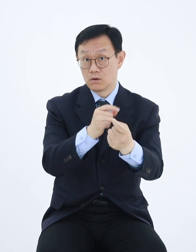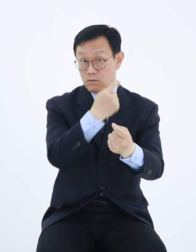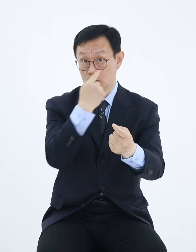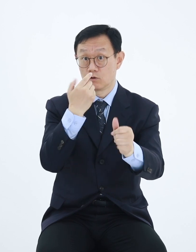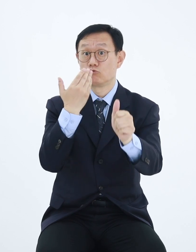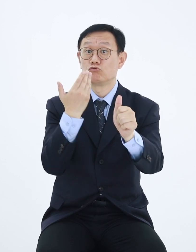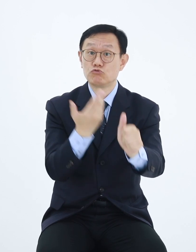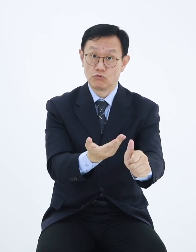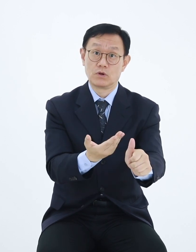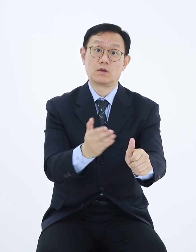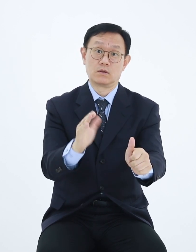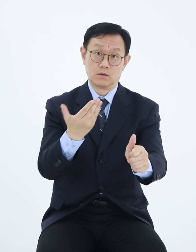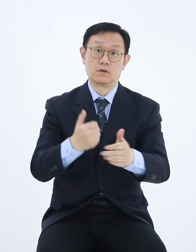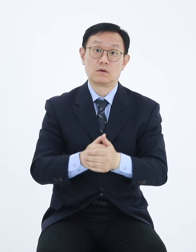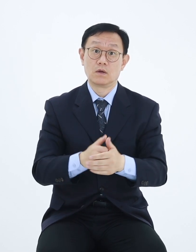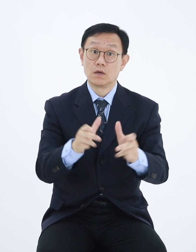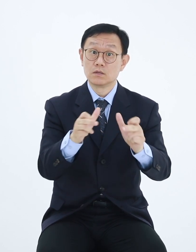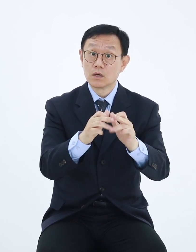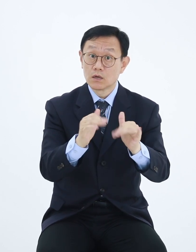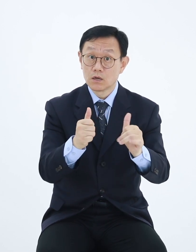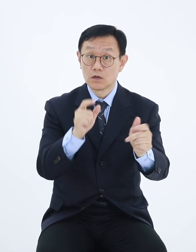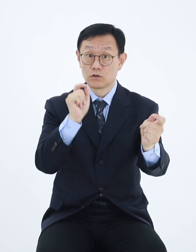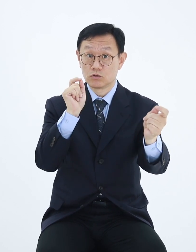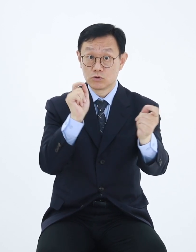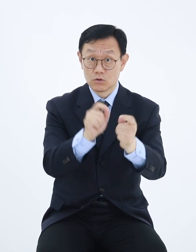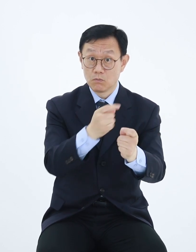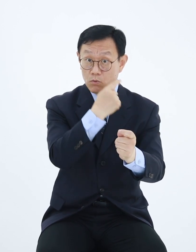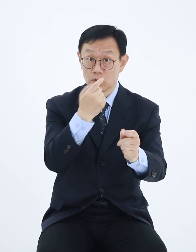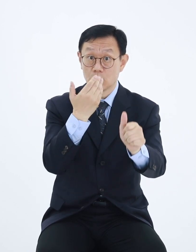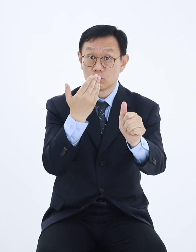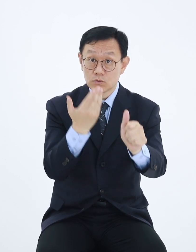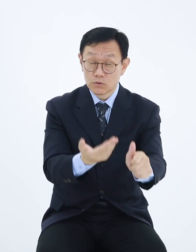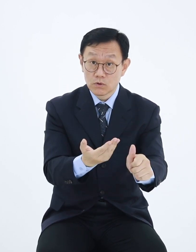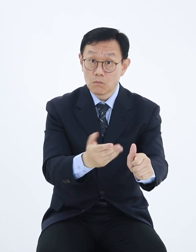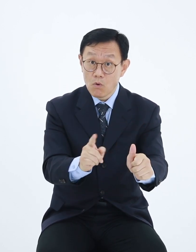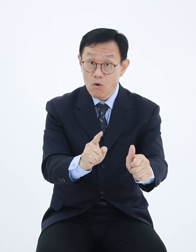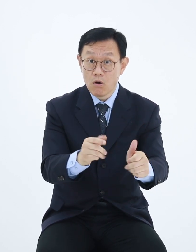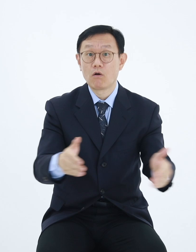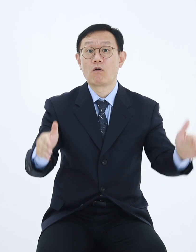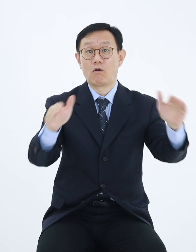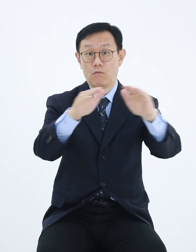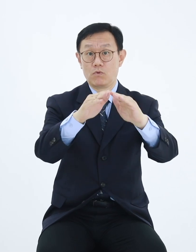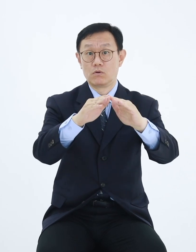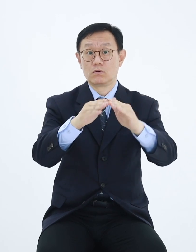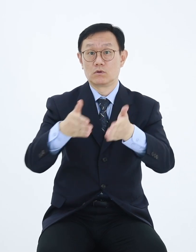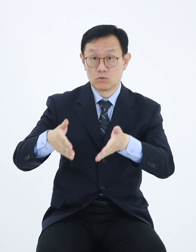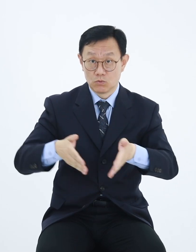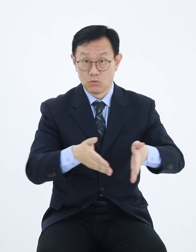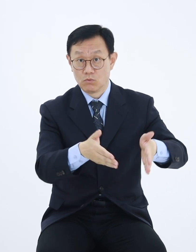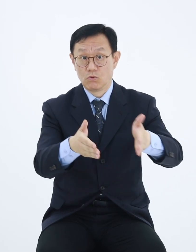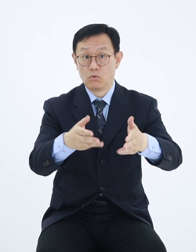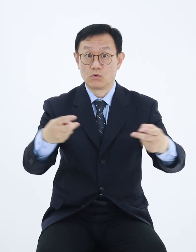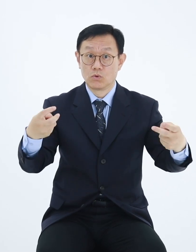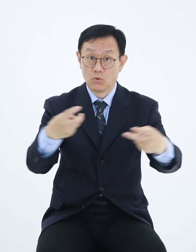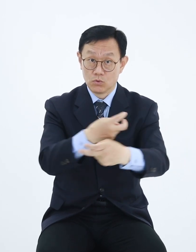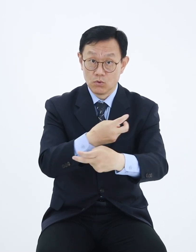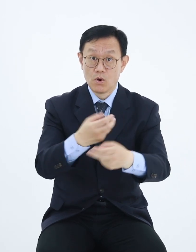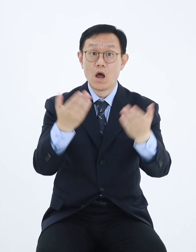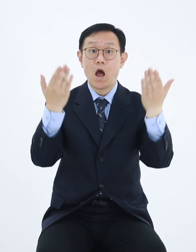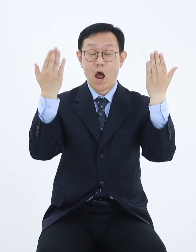합니다 장애인에게 접근성이 보장되어야 하는 대상은 건물 도로 교통이나 학교